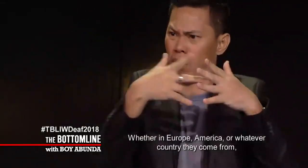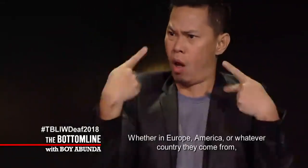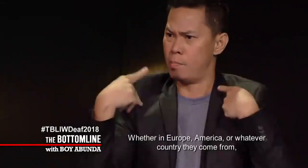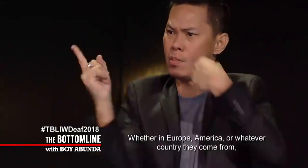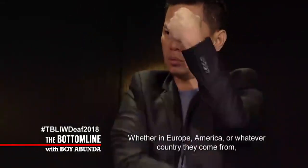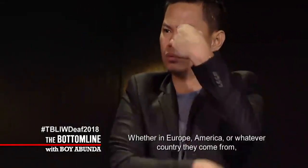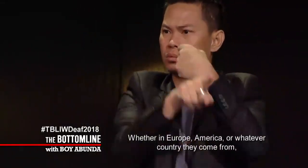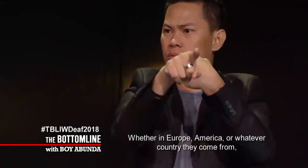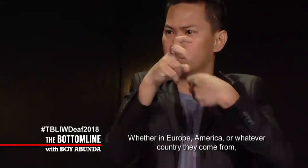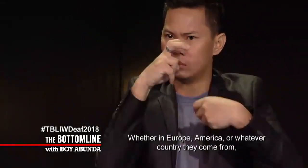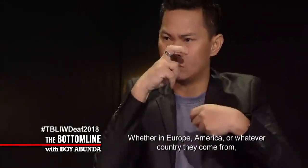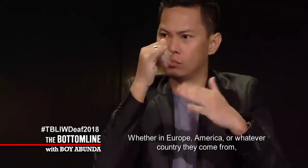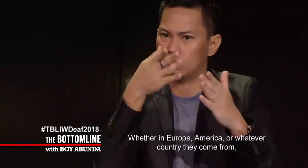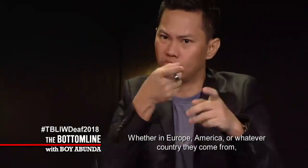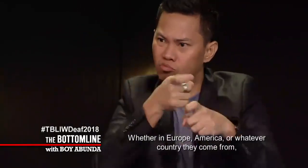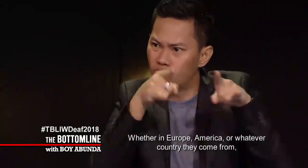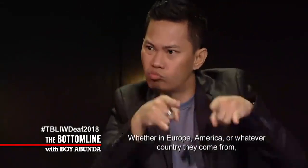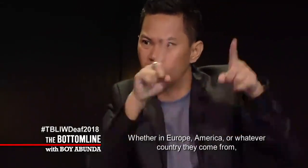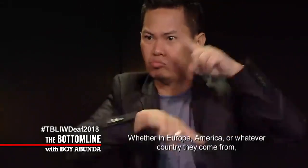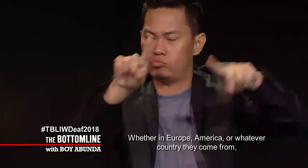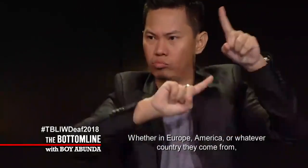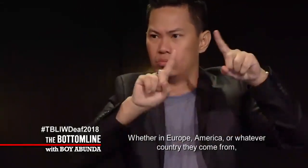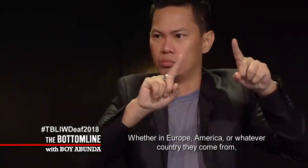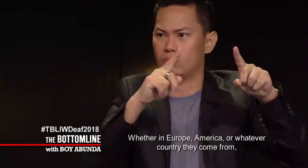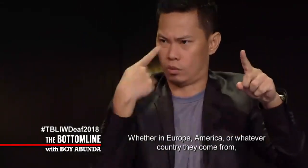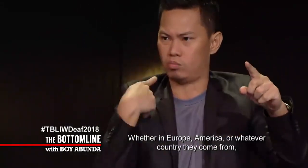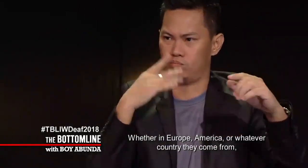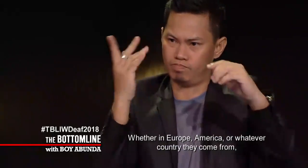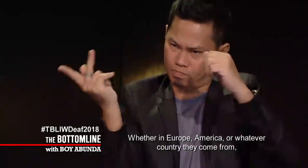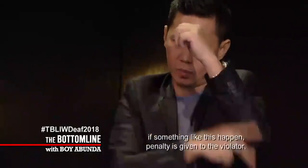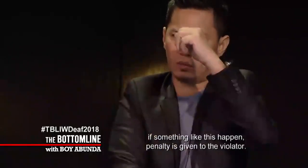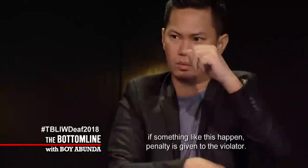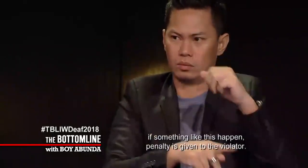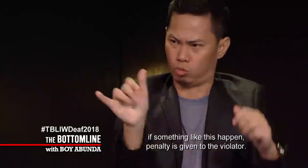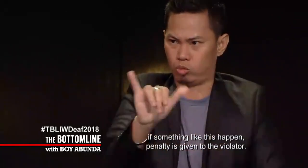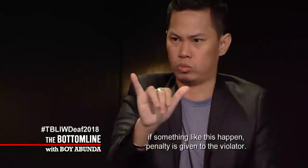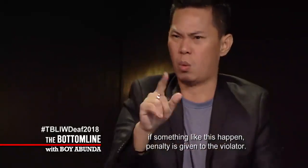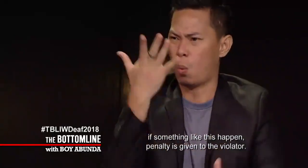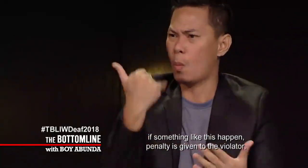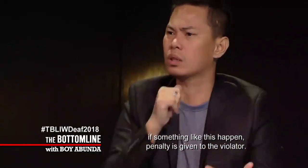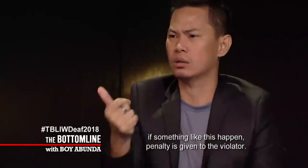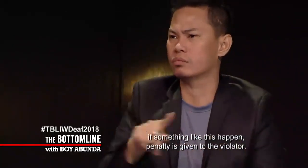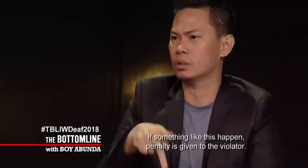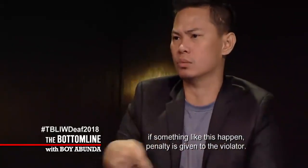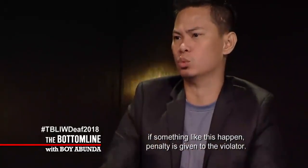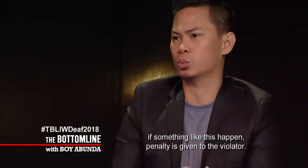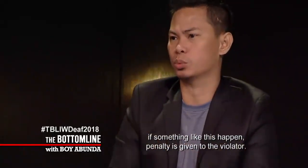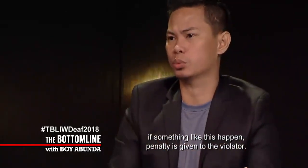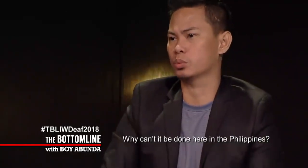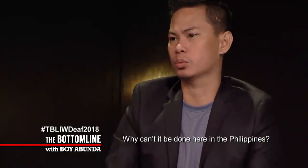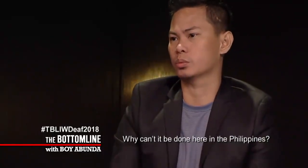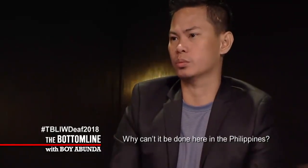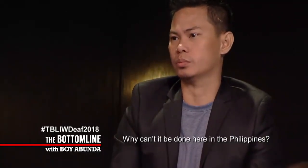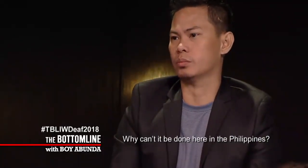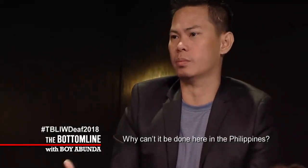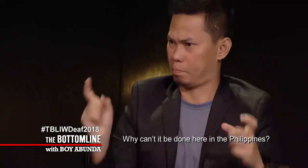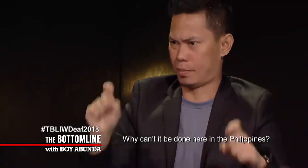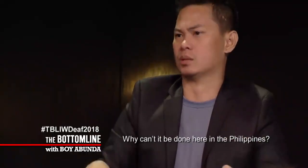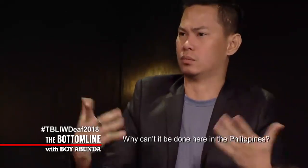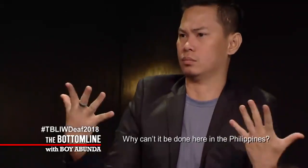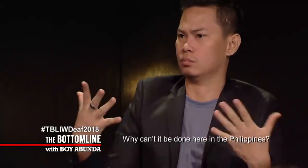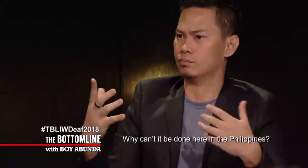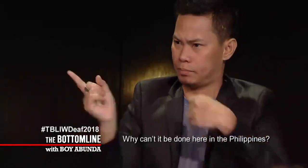Whether in Europe, in America, or whatever country they come from, pag ganitong nangyayari, may penalty na nangyayari, ginagawa. Bakit hindi